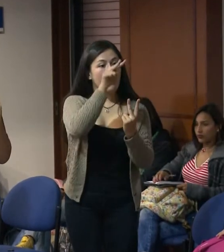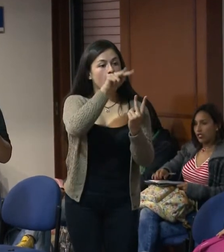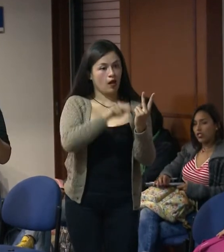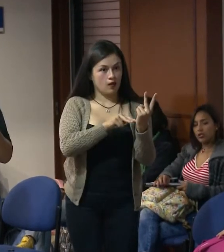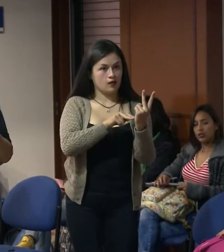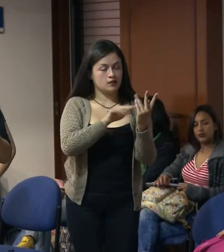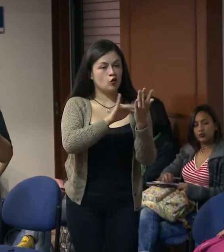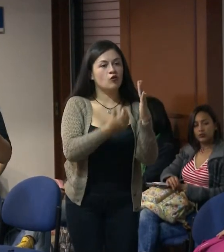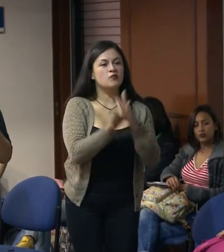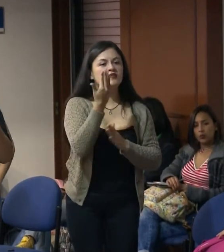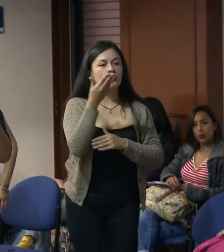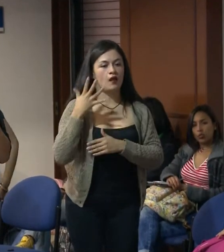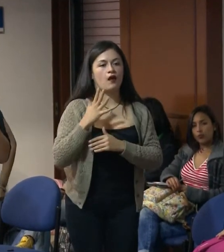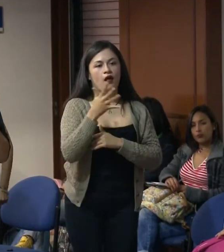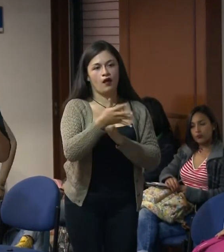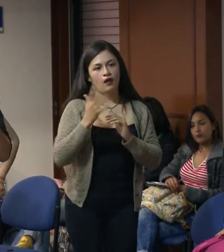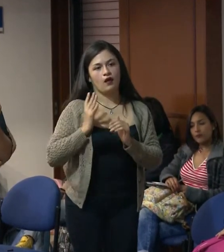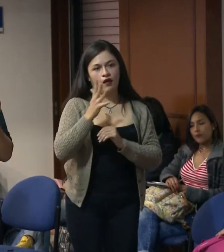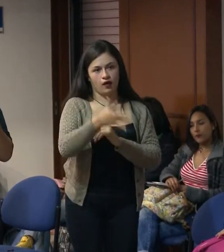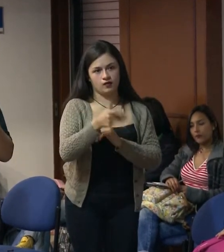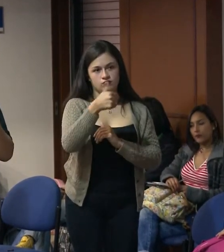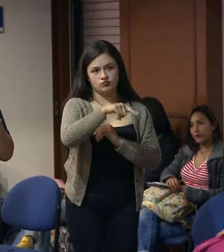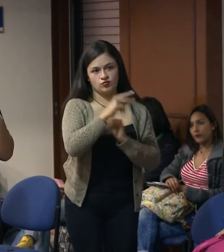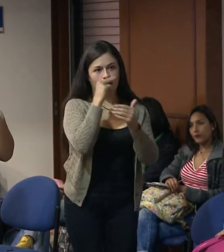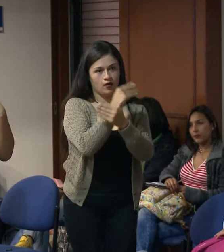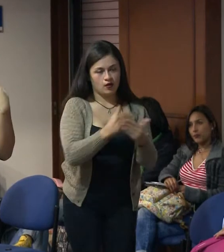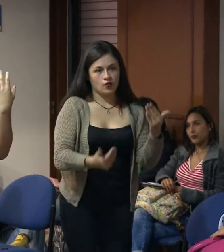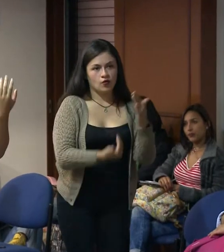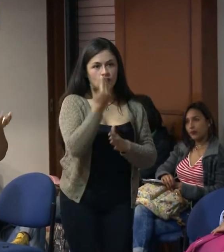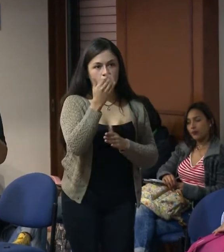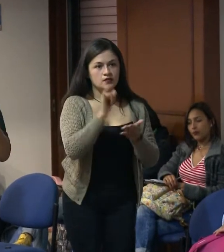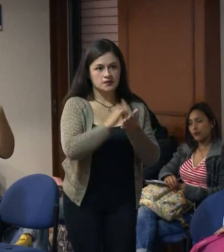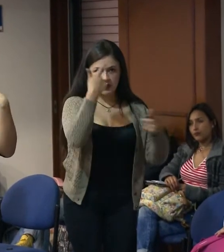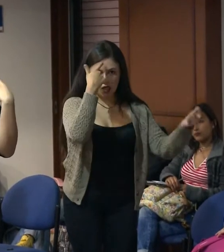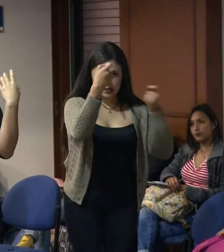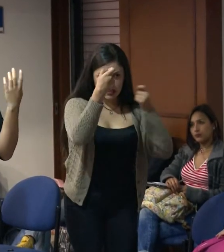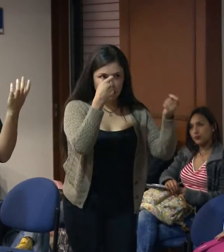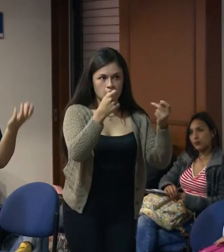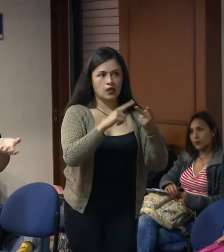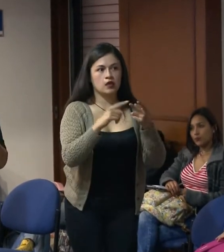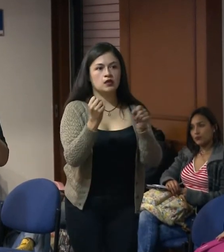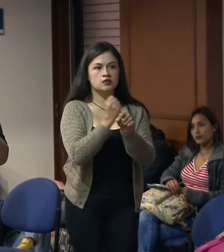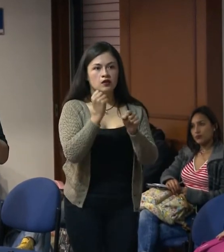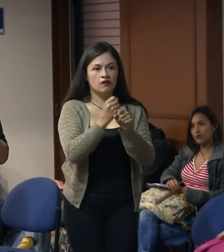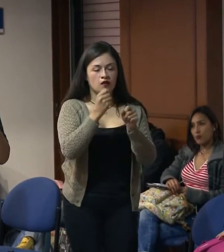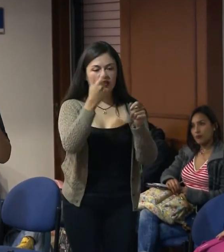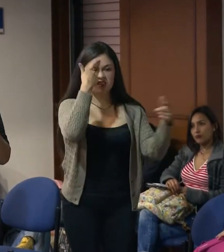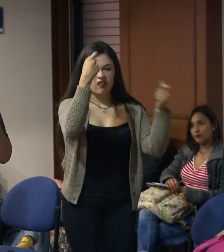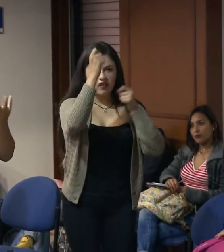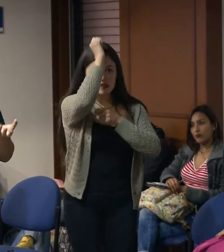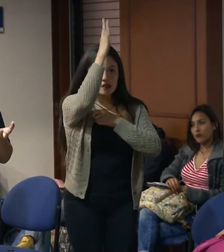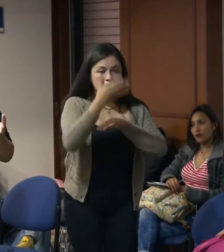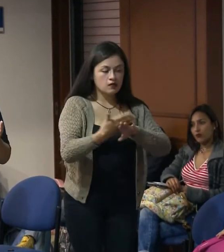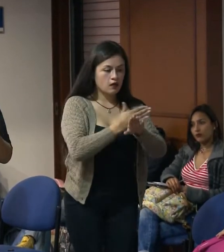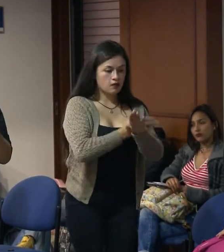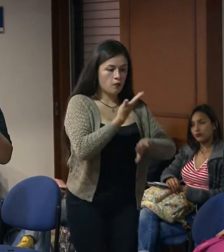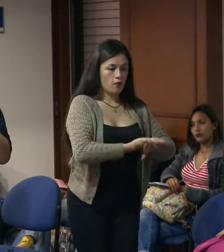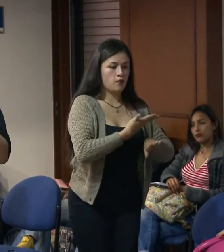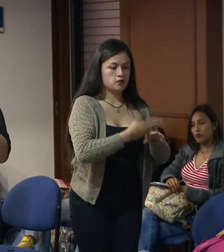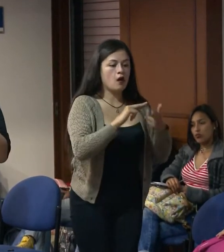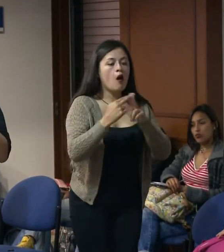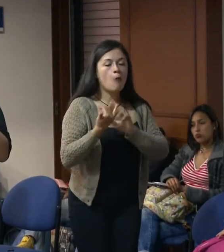se inicia la narración, y ahí es donde se hace como todas las estrategias didácticas que se hayan creado durante la